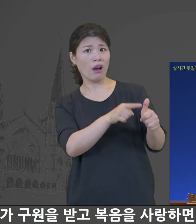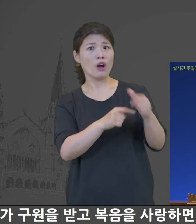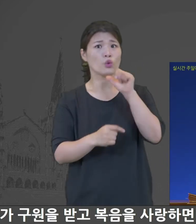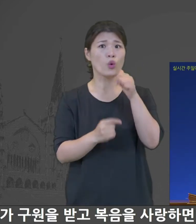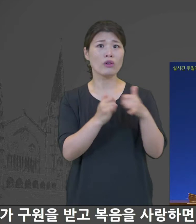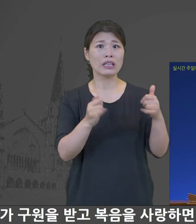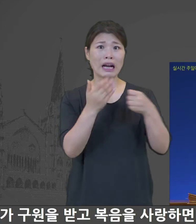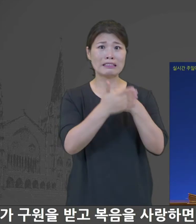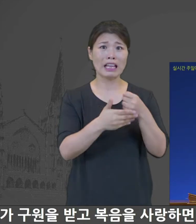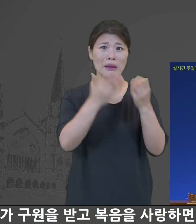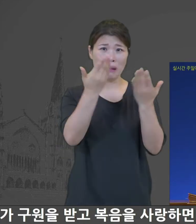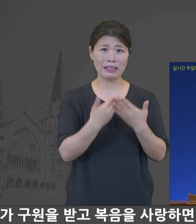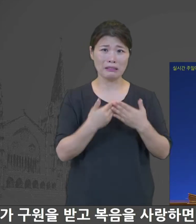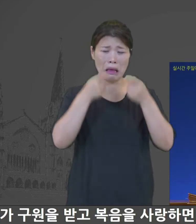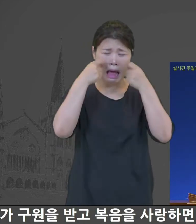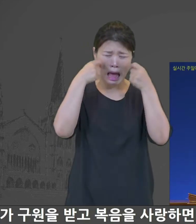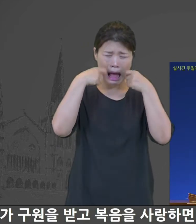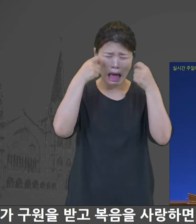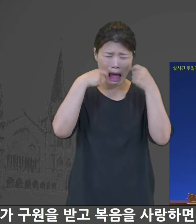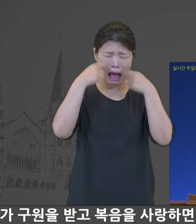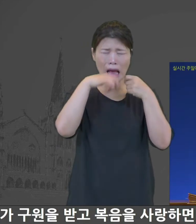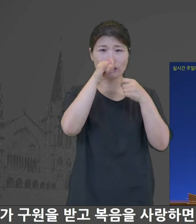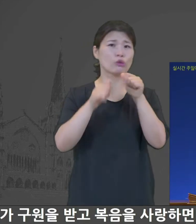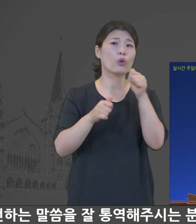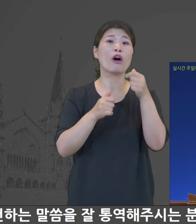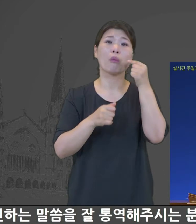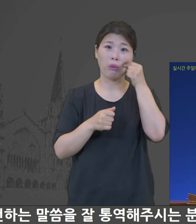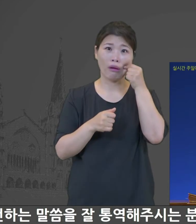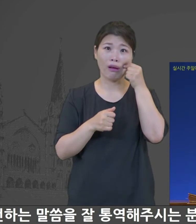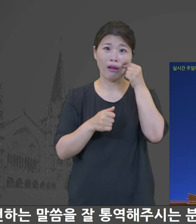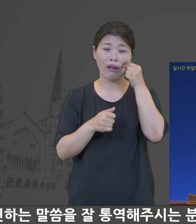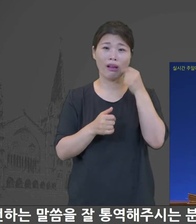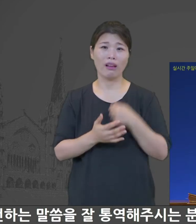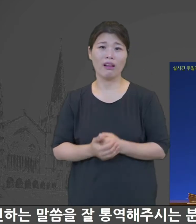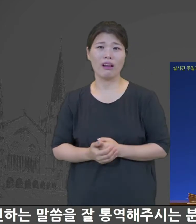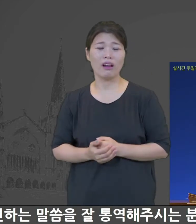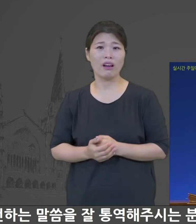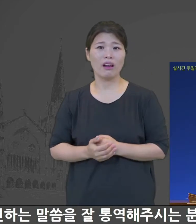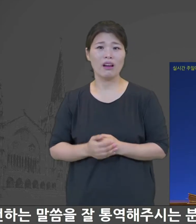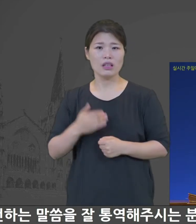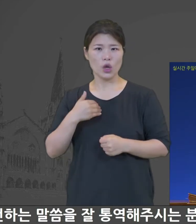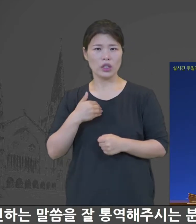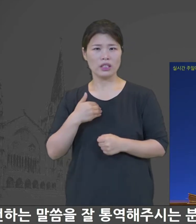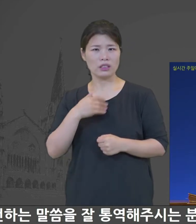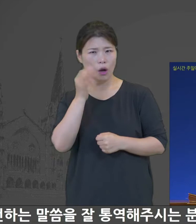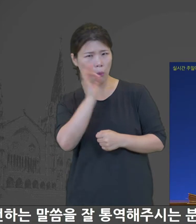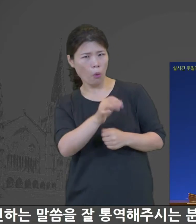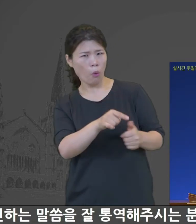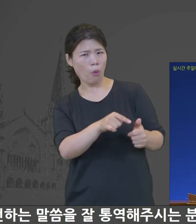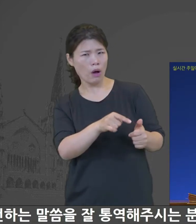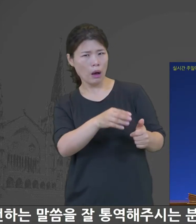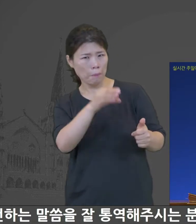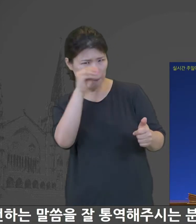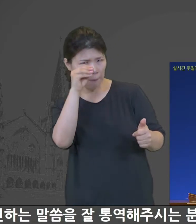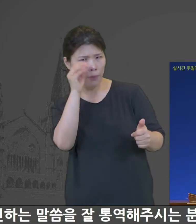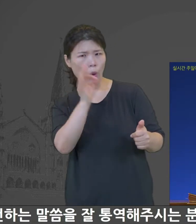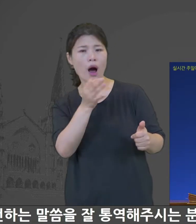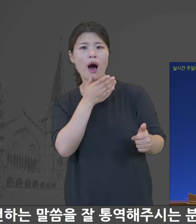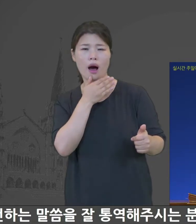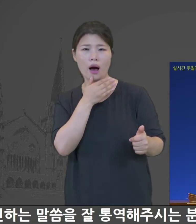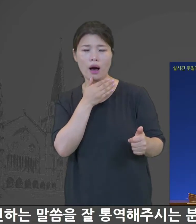은혜 받아서 울고 있어요. 그래서 통역이 안 된 겁니다. 저는 금방 그것을 감지할 수